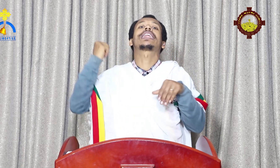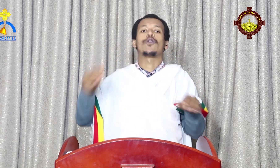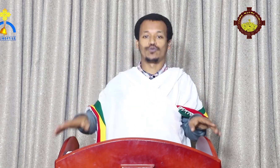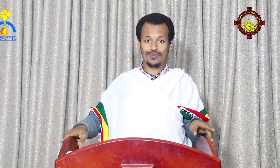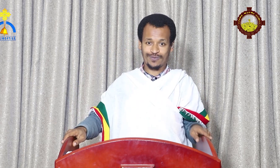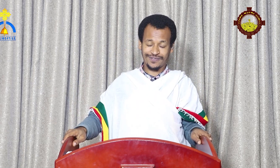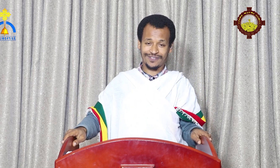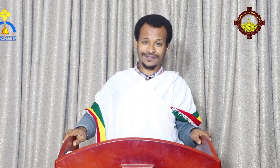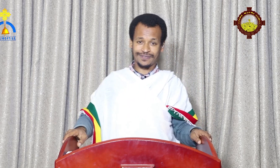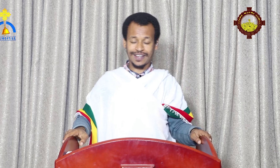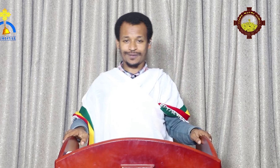ይጠራሉ።